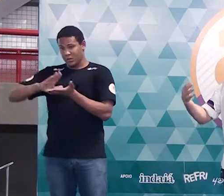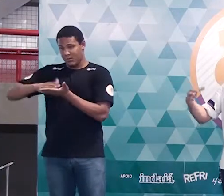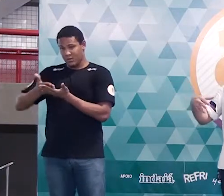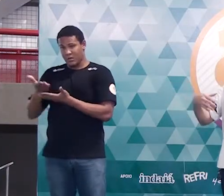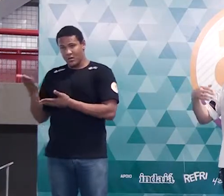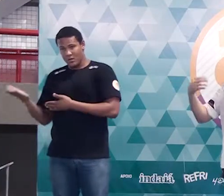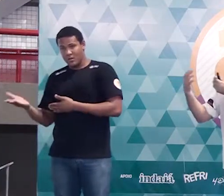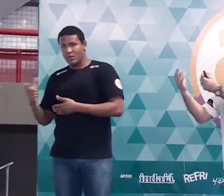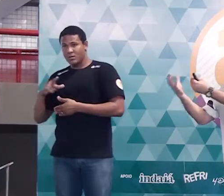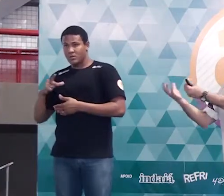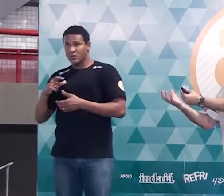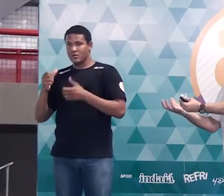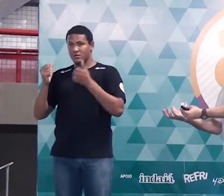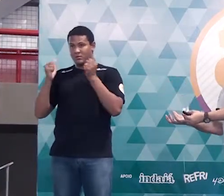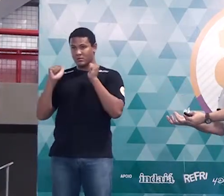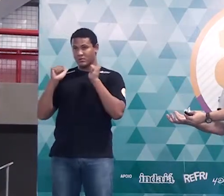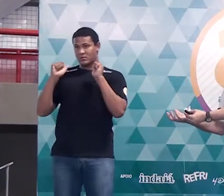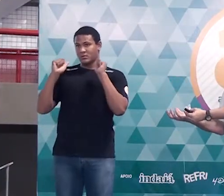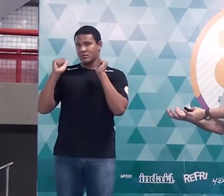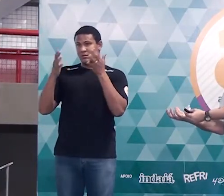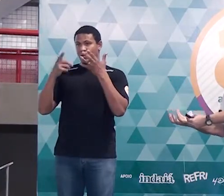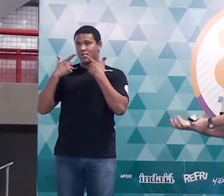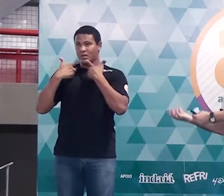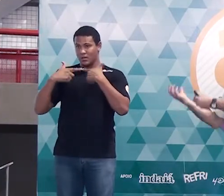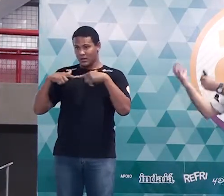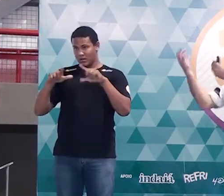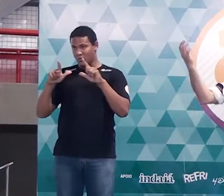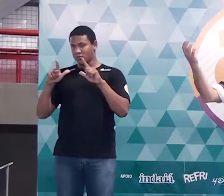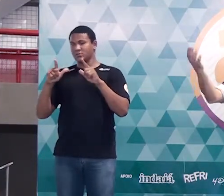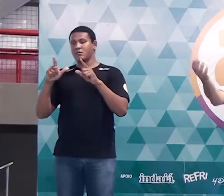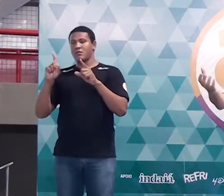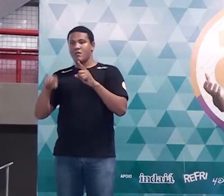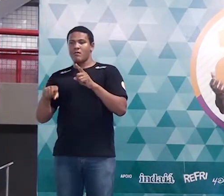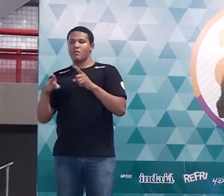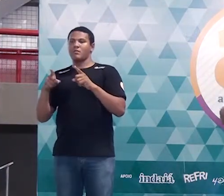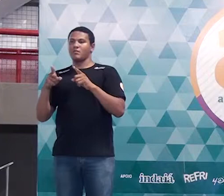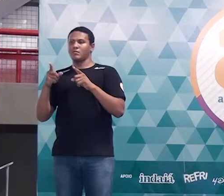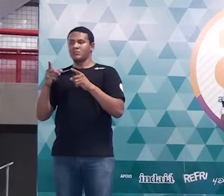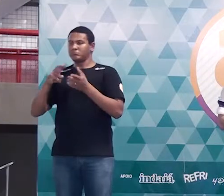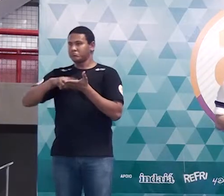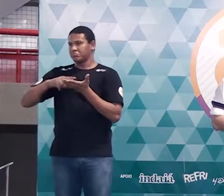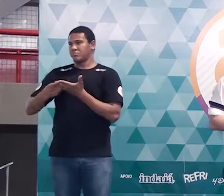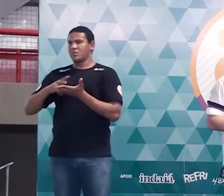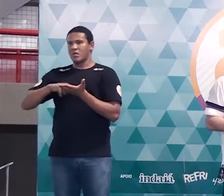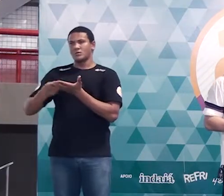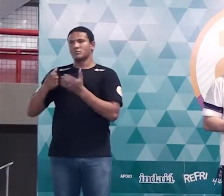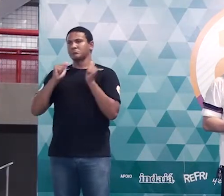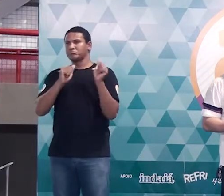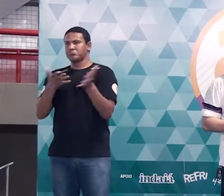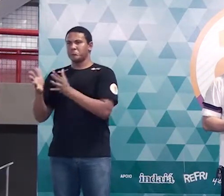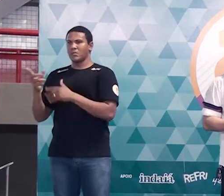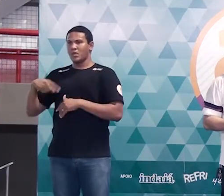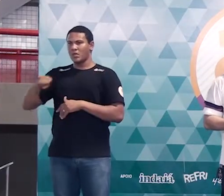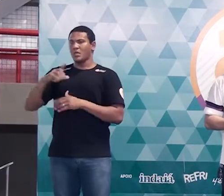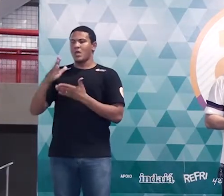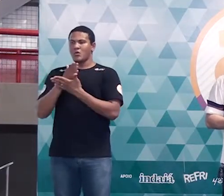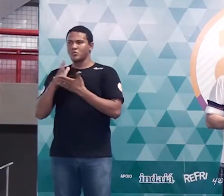está, numa outra linguagem, ressignificando o que eu estou dizendo para algumas